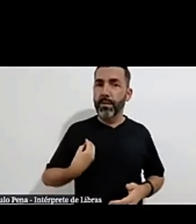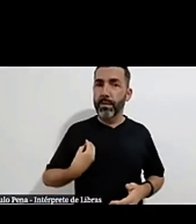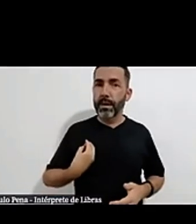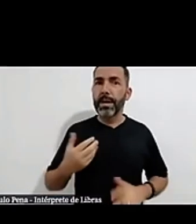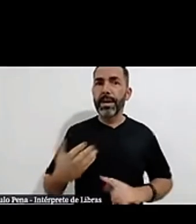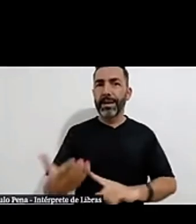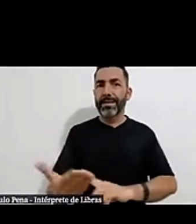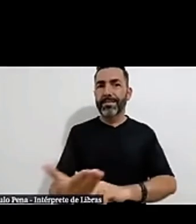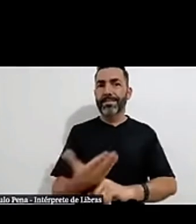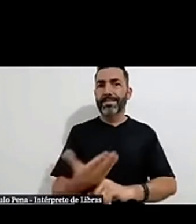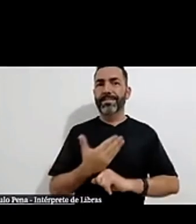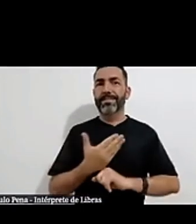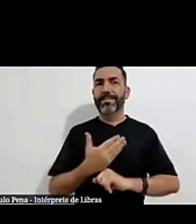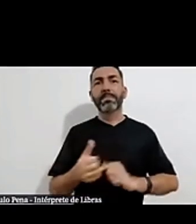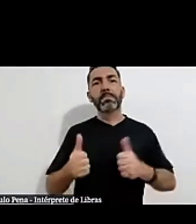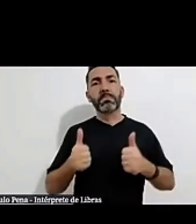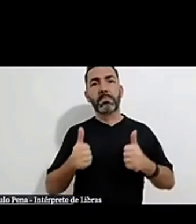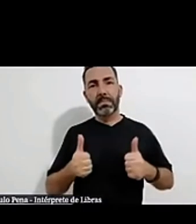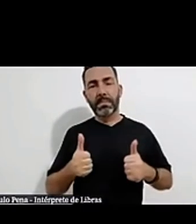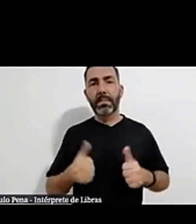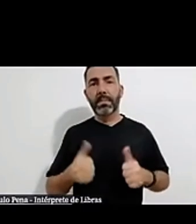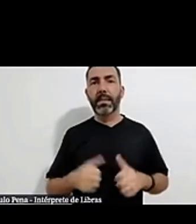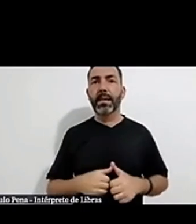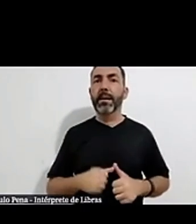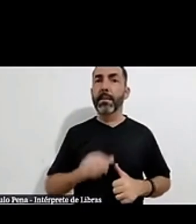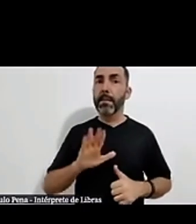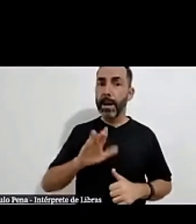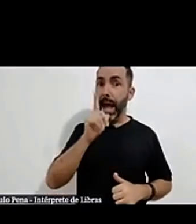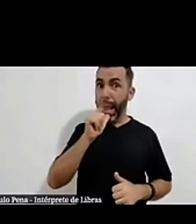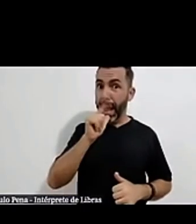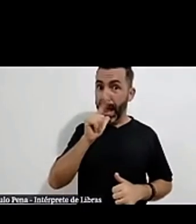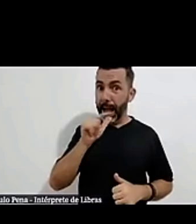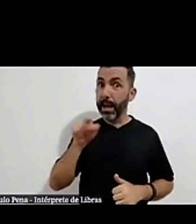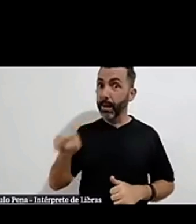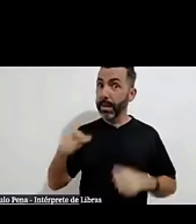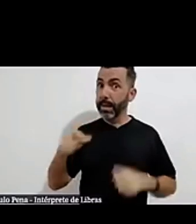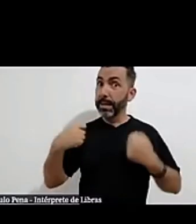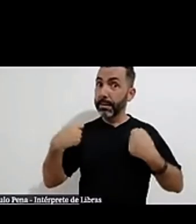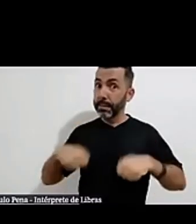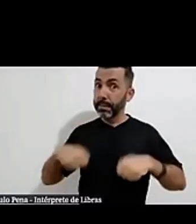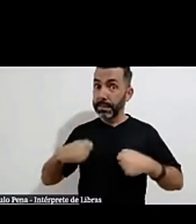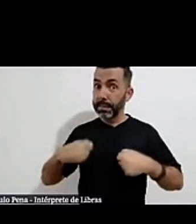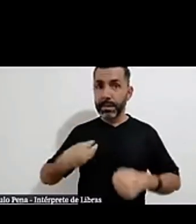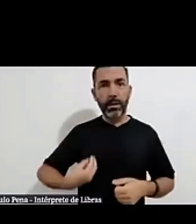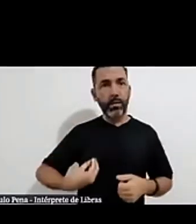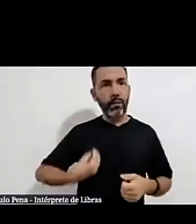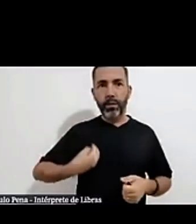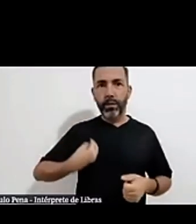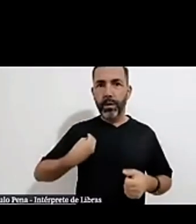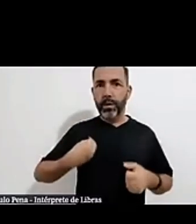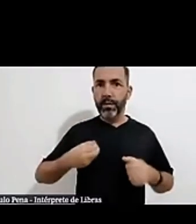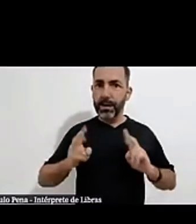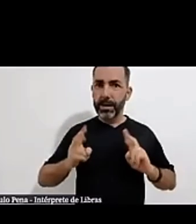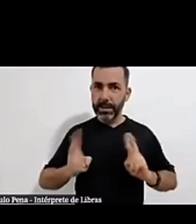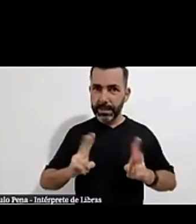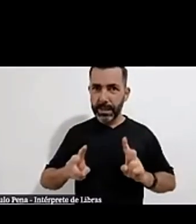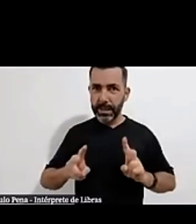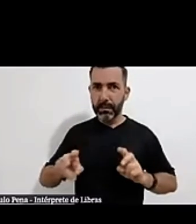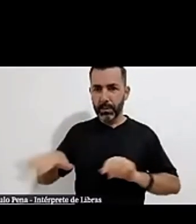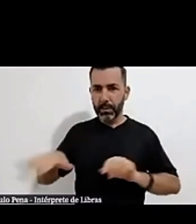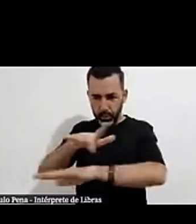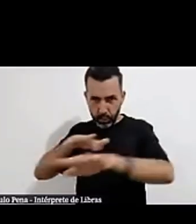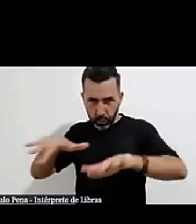em movimento. Mas, então, existe água viva em movimento e existe água morta,